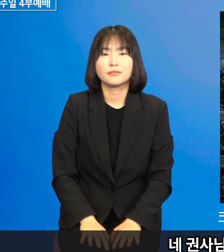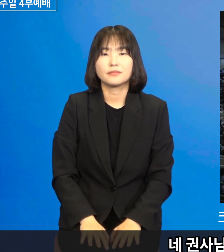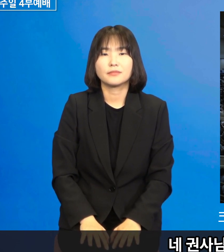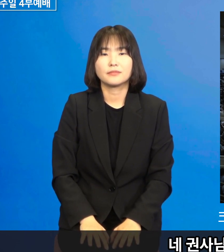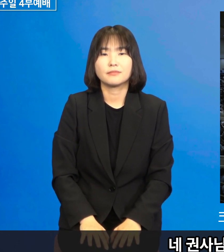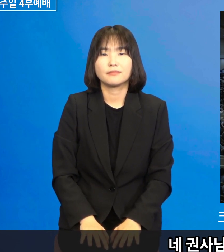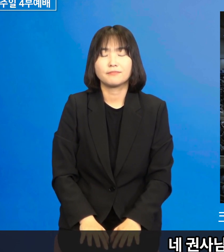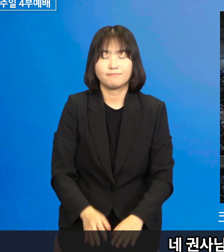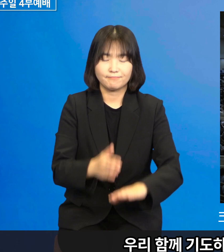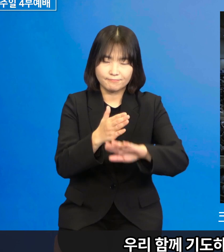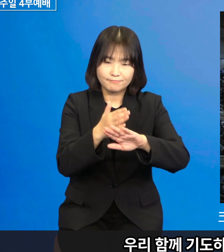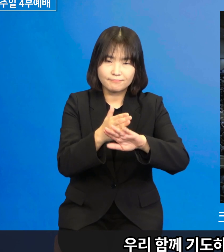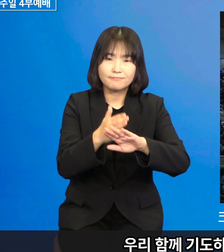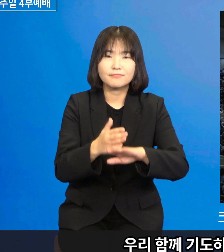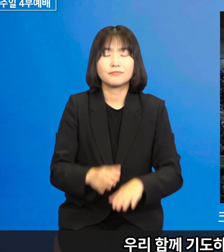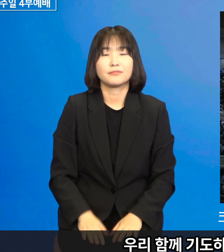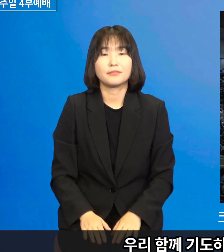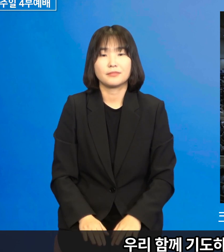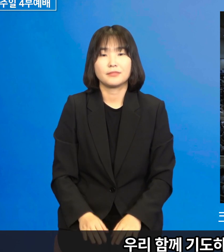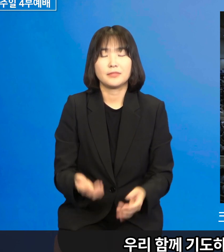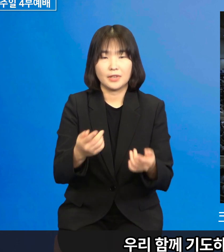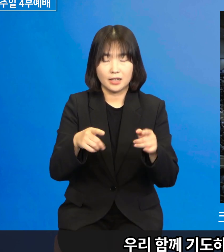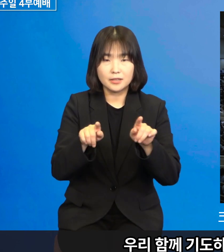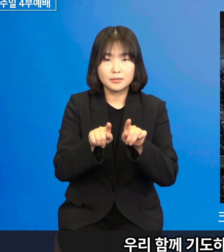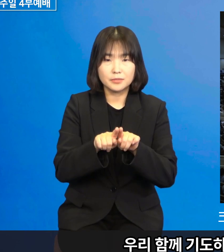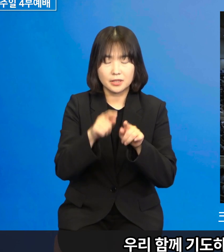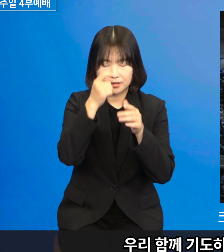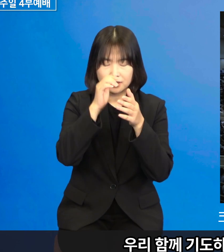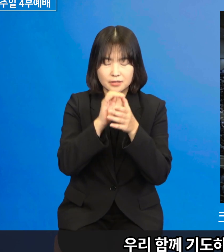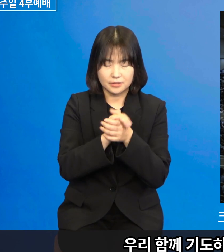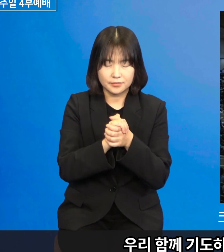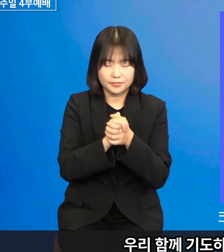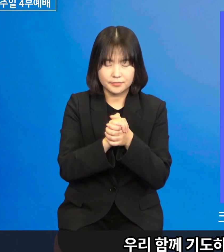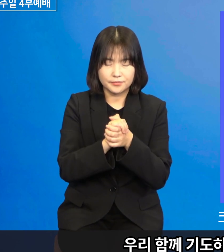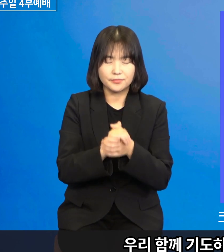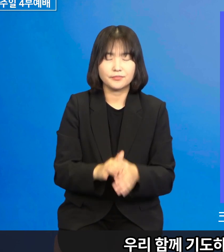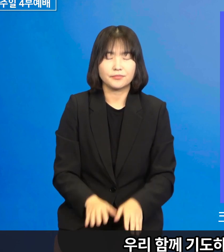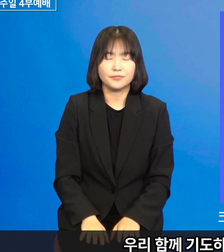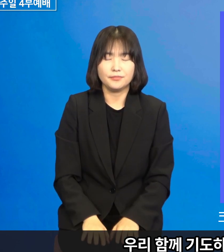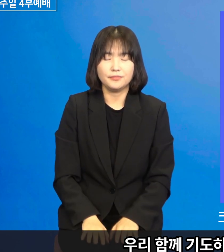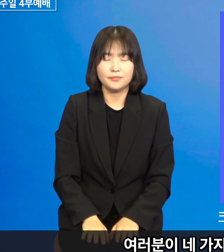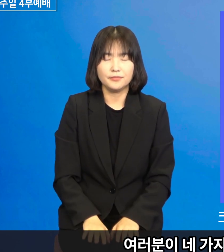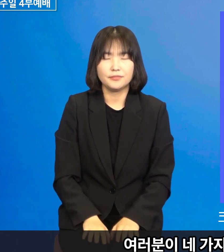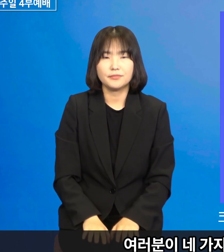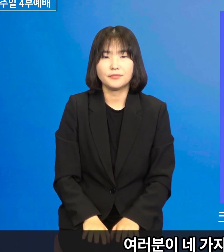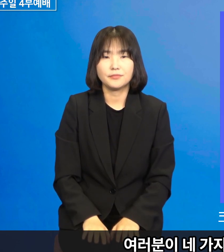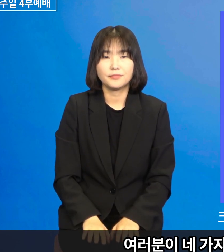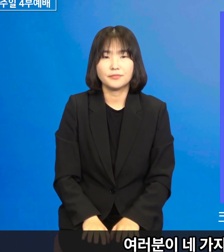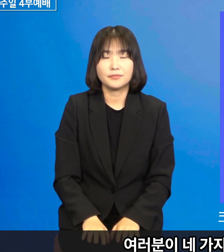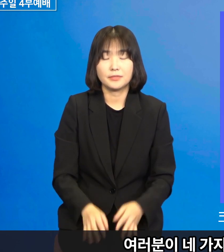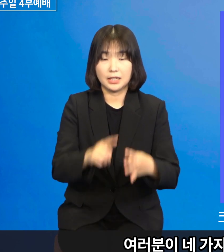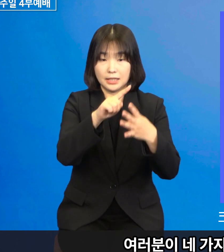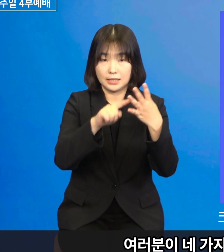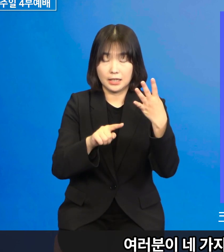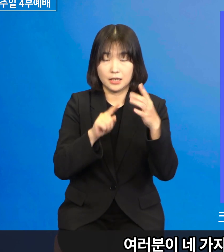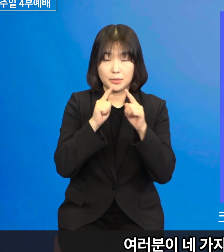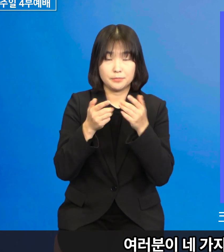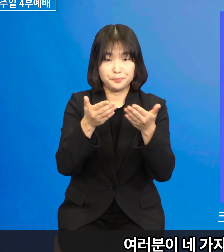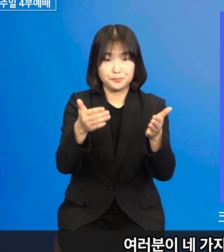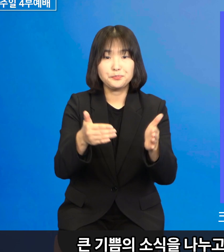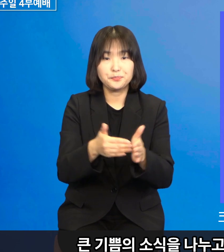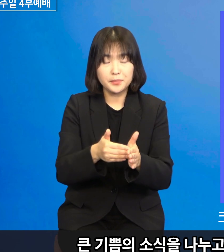네, 권사님 감사합니다. 우리 함께 우리 기도하는 시간 갖겠습니다. 여러분 4가지 말씀을